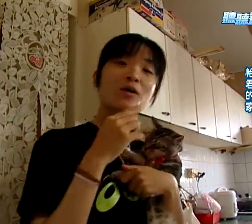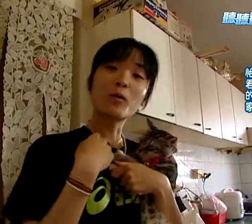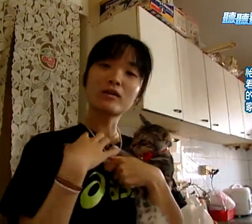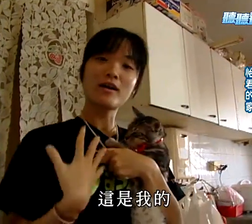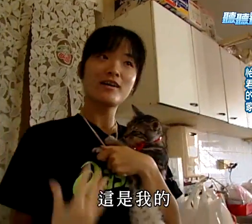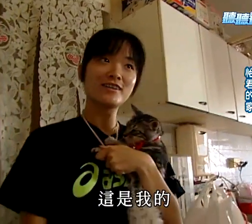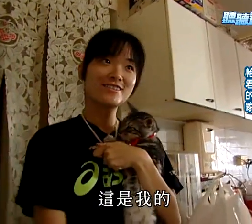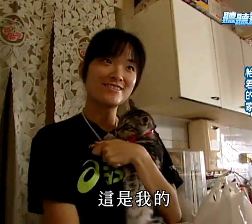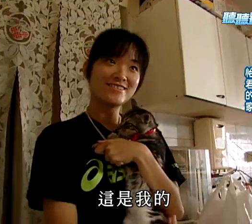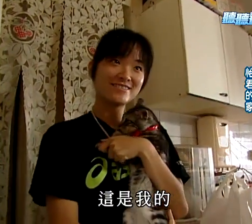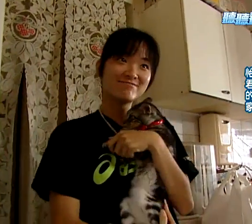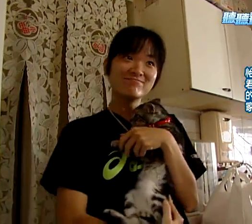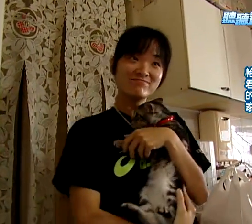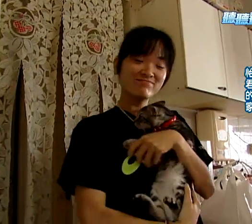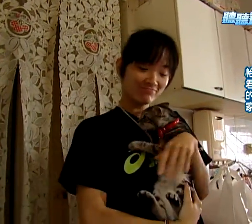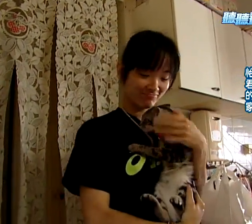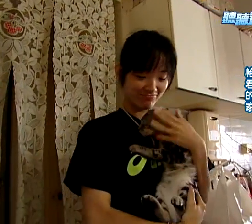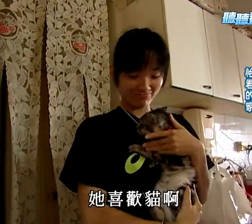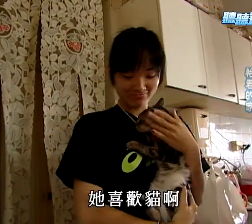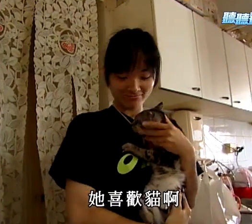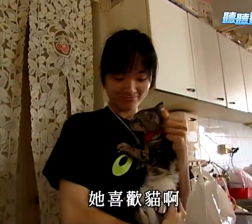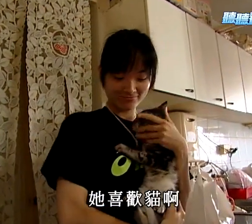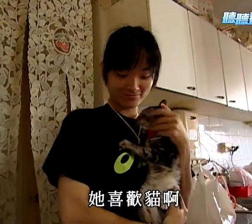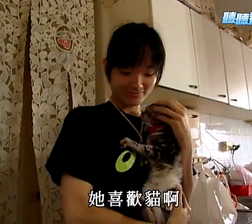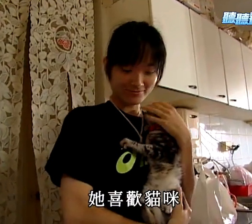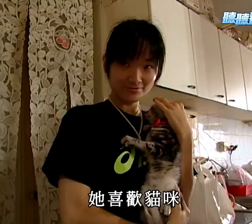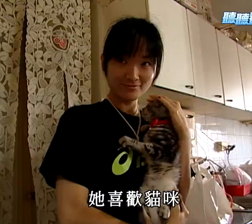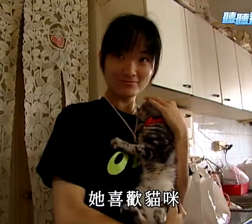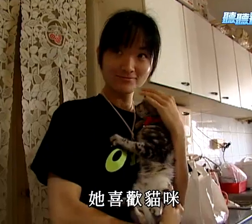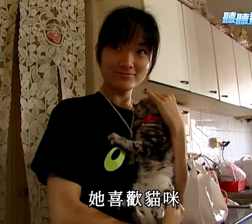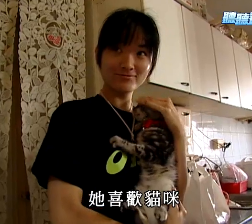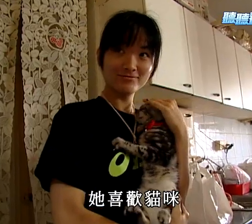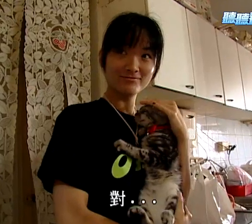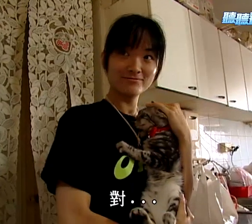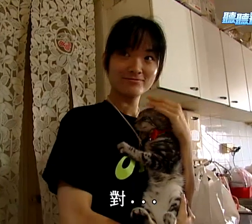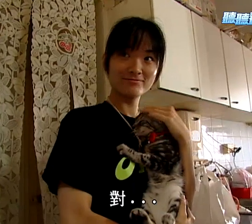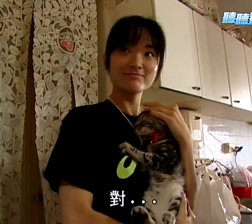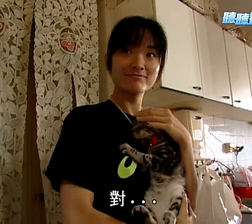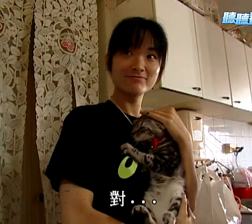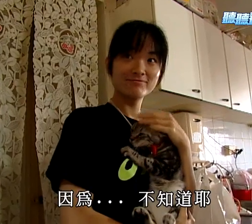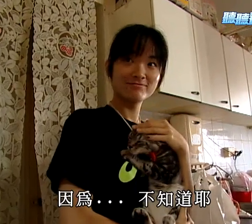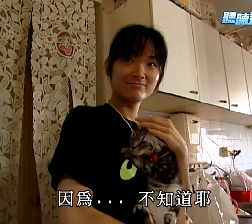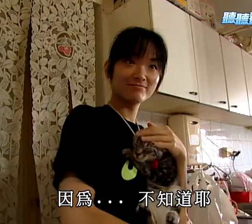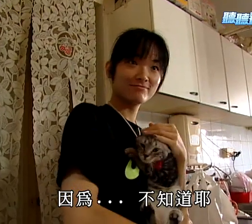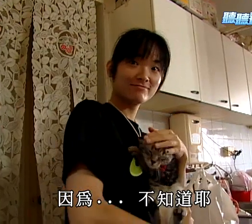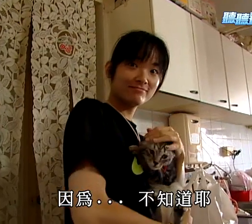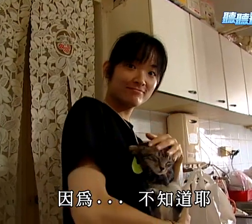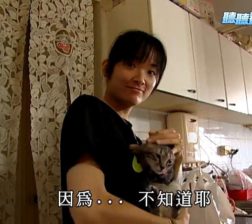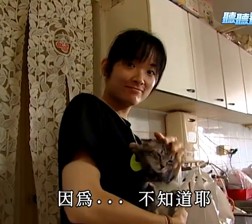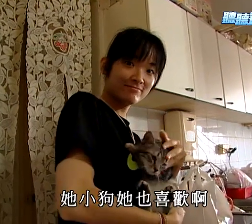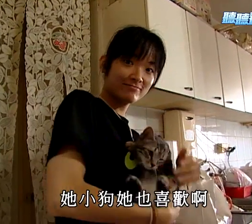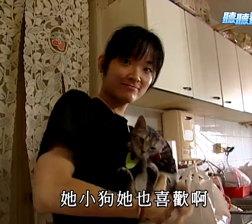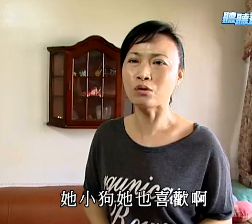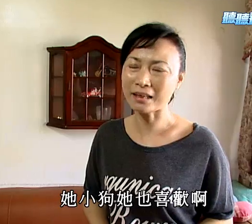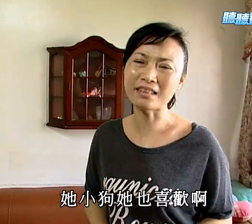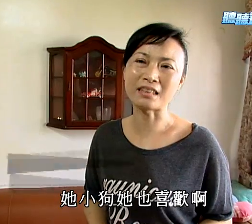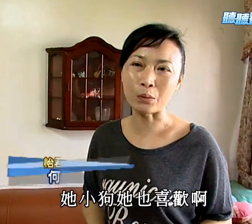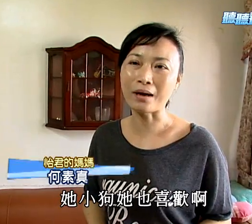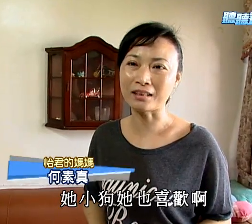这是我的。 他喜欢猫。 他喜欢猫咪。对对对，因为不知道，他小狗他也喜欢了。其实